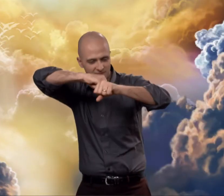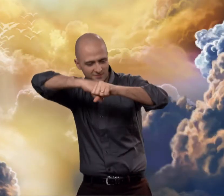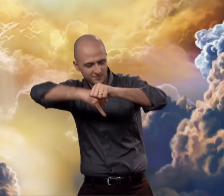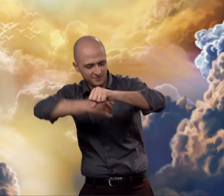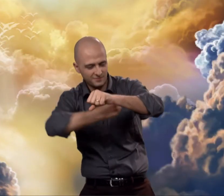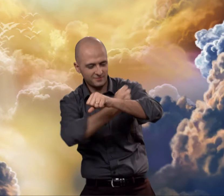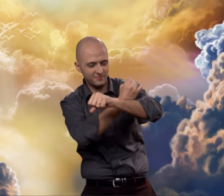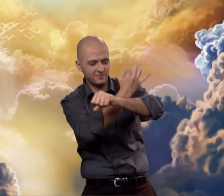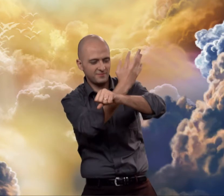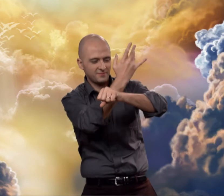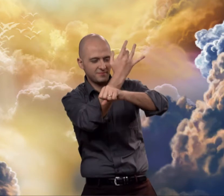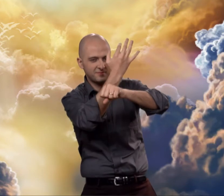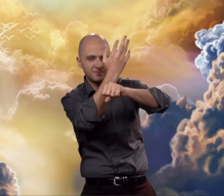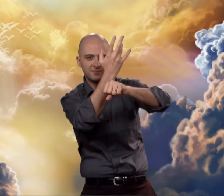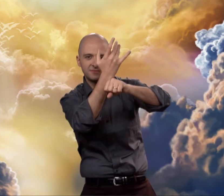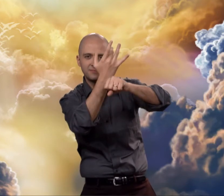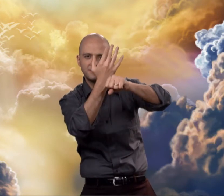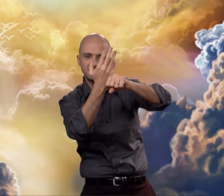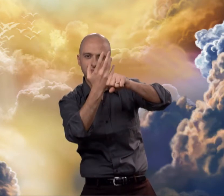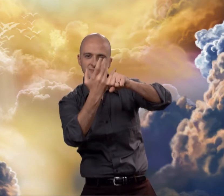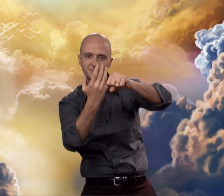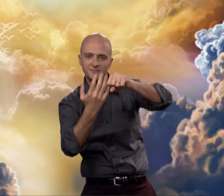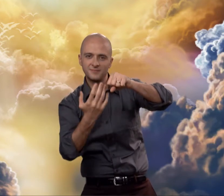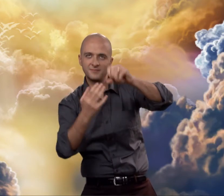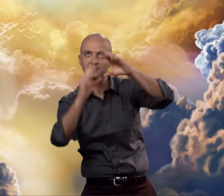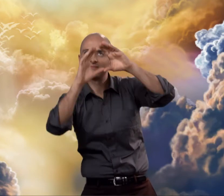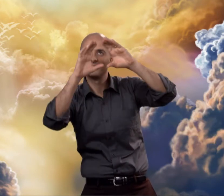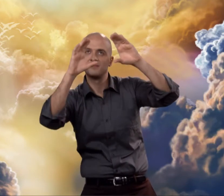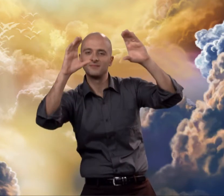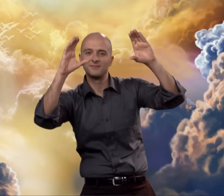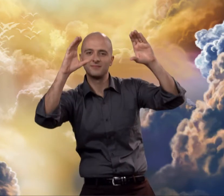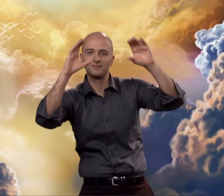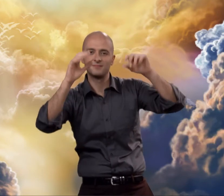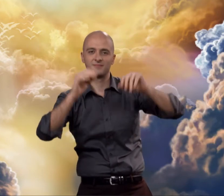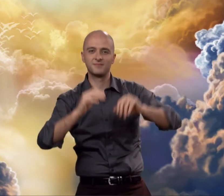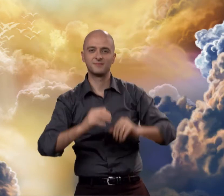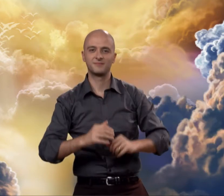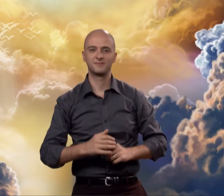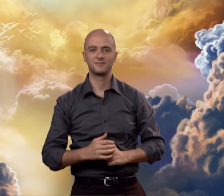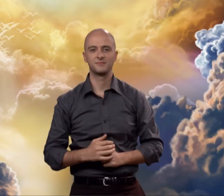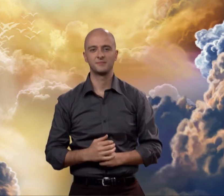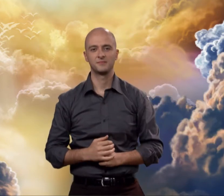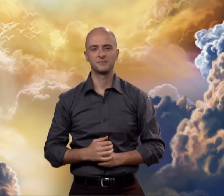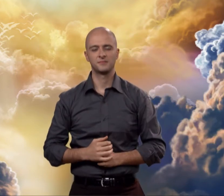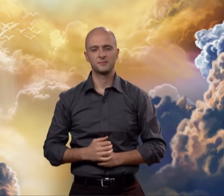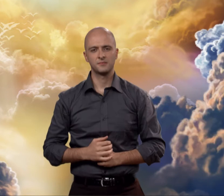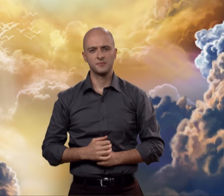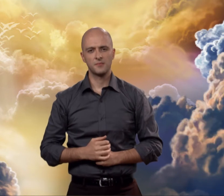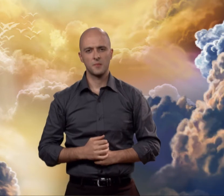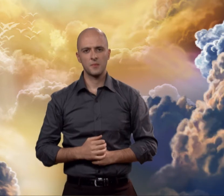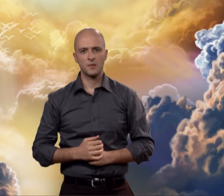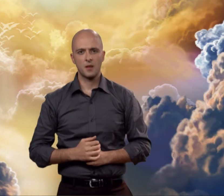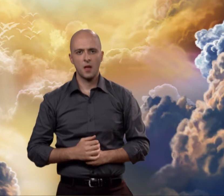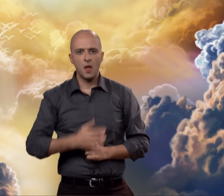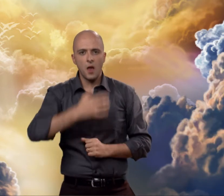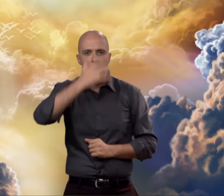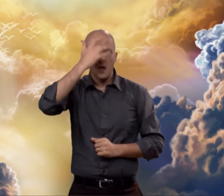que seguiram a verdade entram por ela. Então é ouvida a sua voz: venham, benditos de meu Pai, recebam